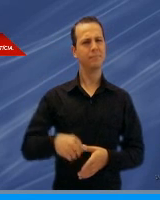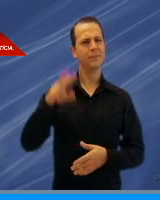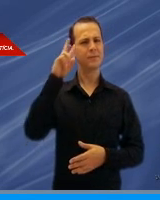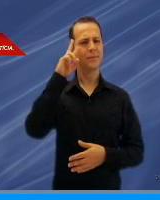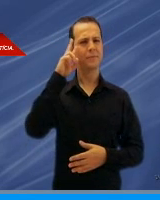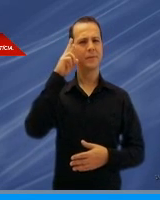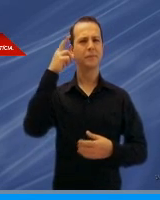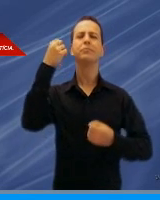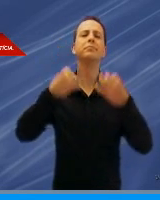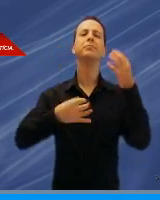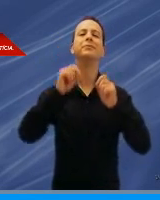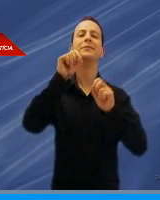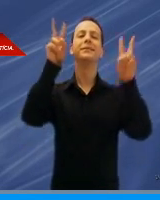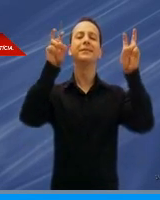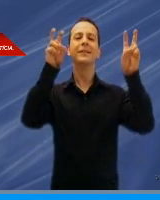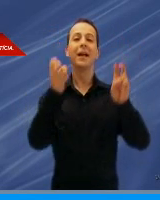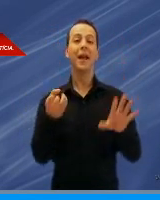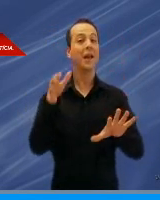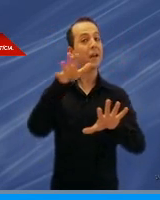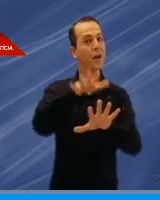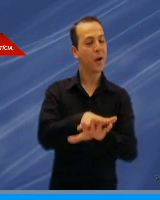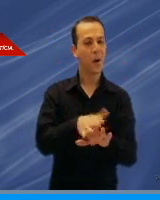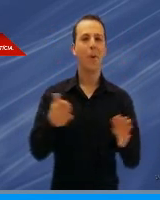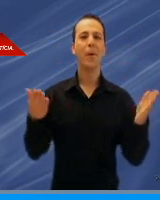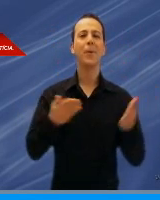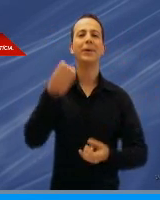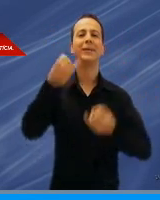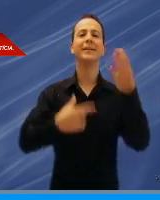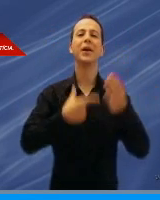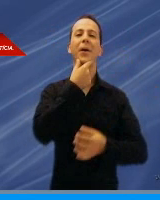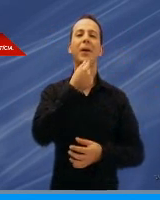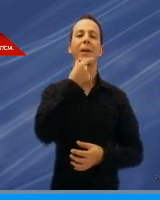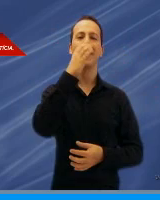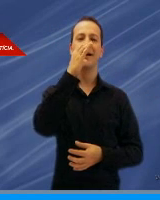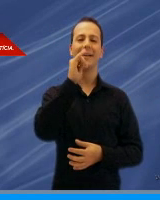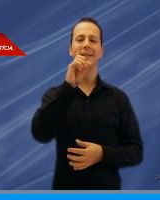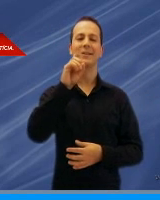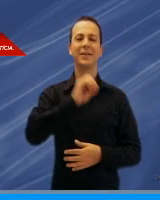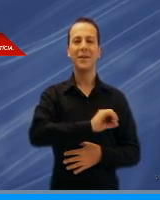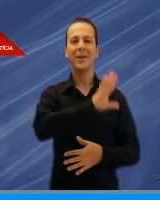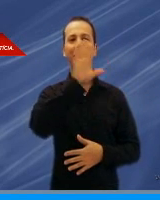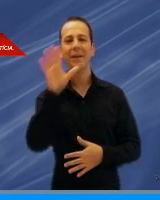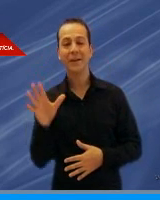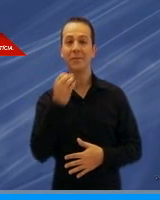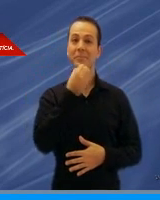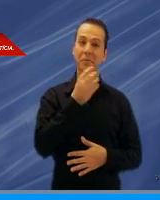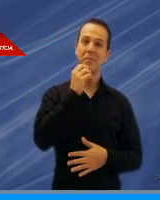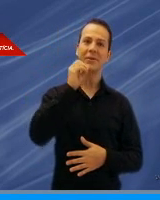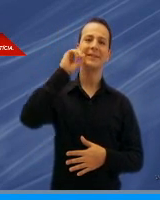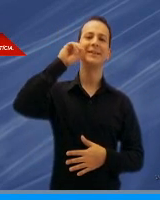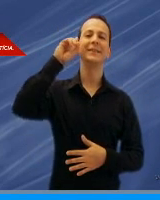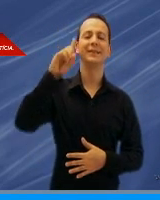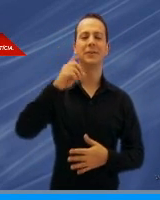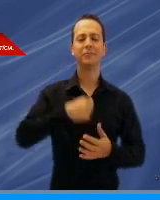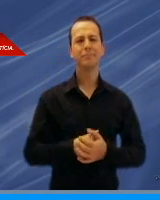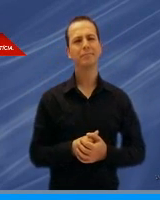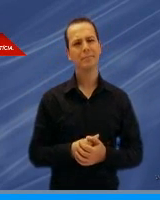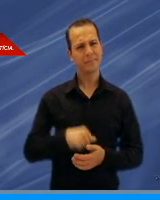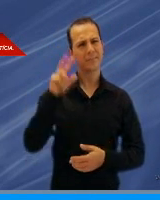Segunda-feira é dia de falar de inclusão e é com ele, com o Cid Torquato. Olá, Cid. Tudo bem, dia. Fabiola, como vai? Tudo bom? Bom,